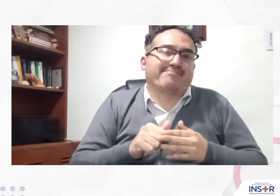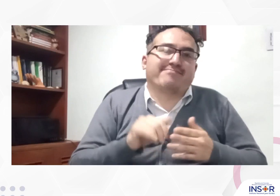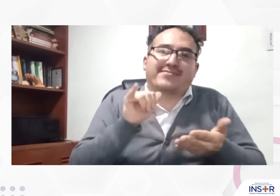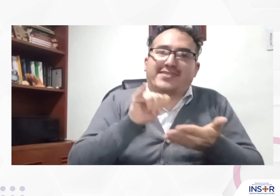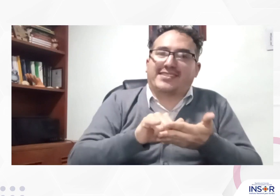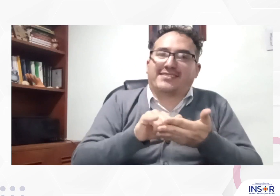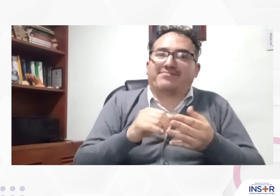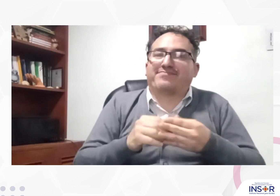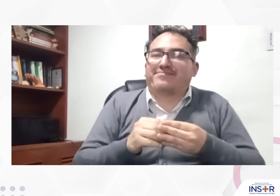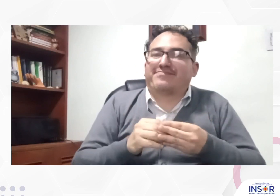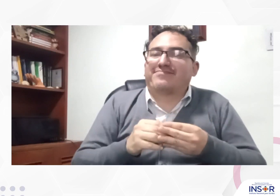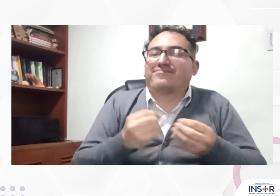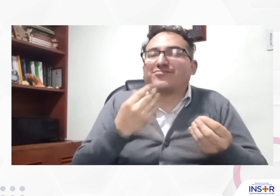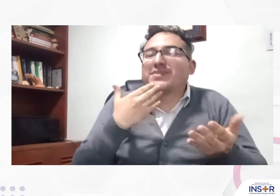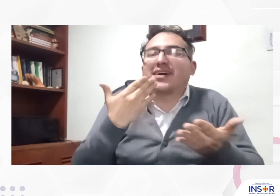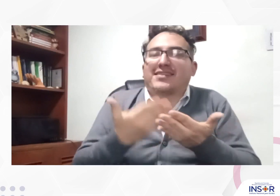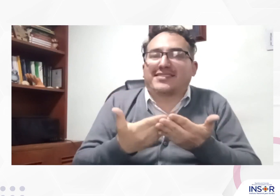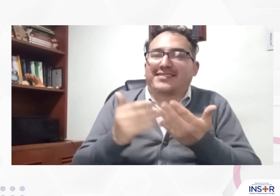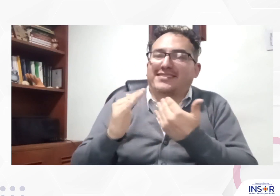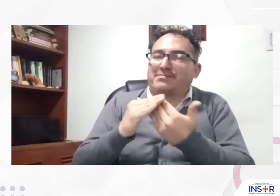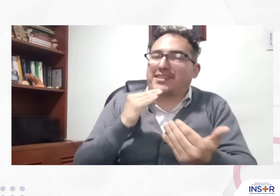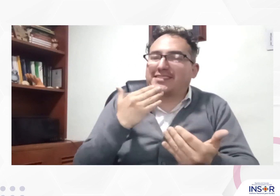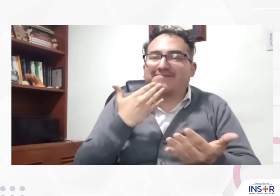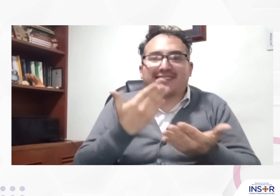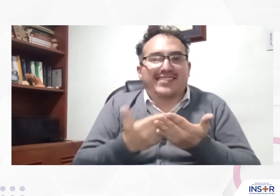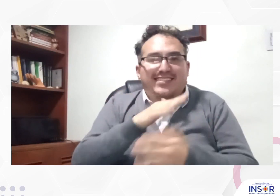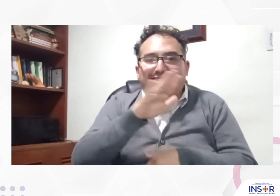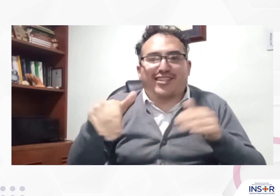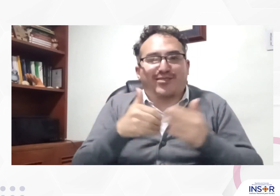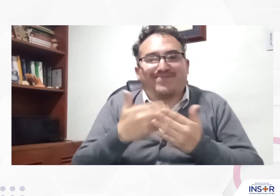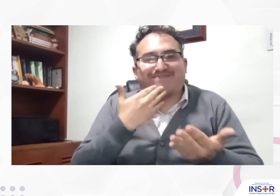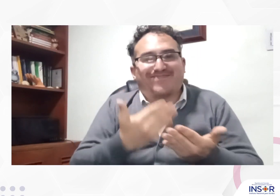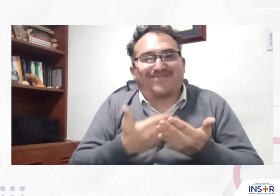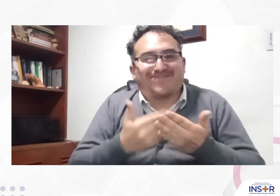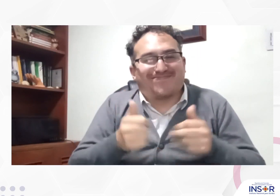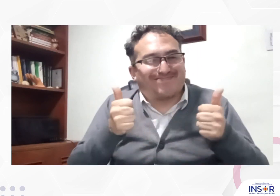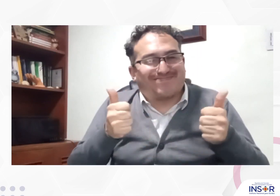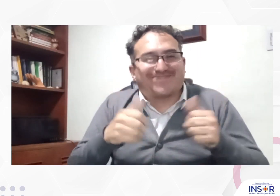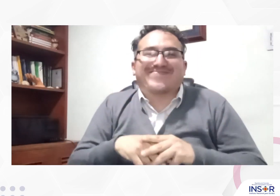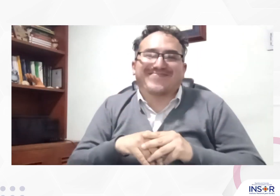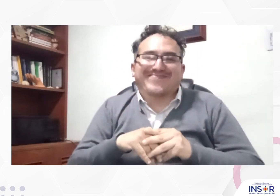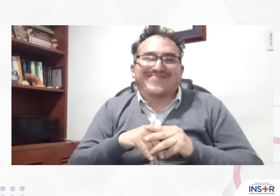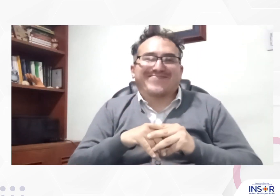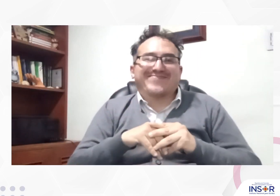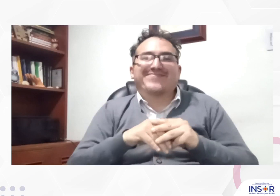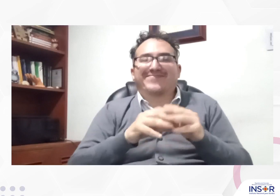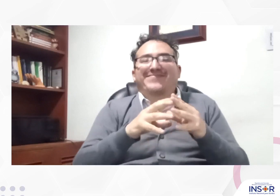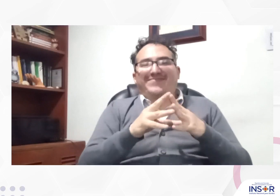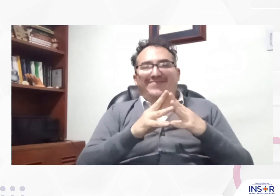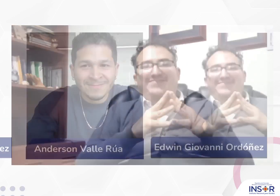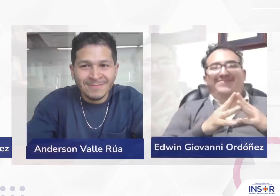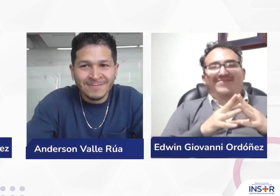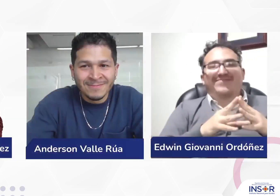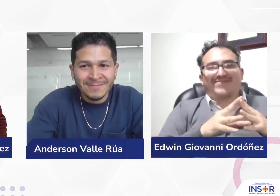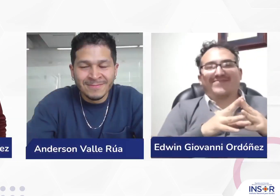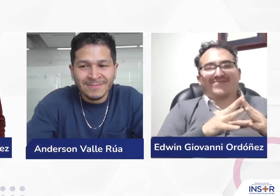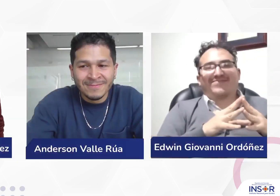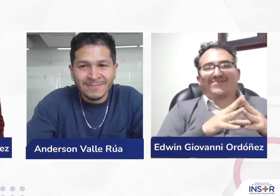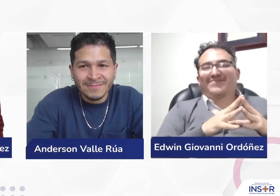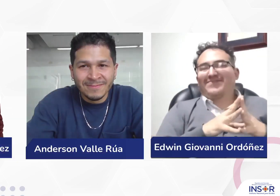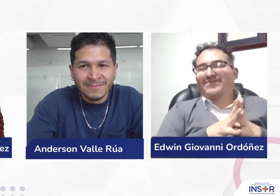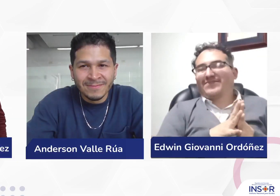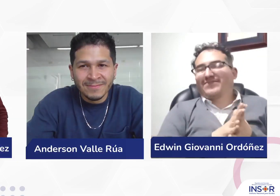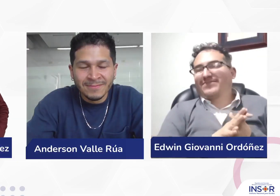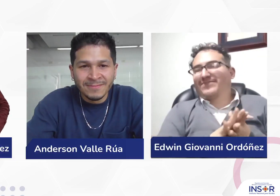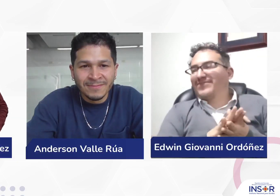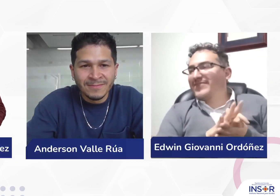a proyectarse también desde esa escolaridad. Muchas gracias por la invitación y gracias a todos. Muchas gracias.